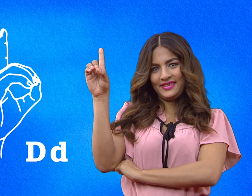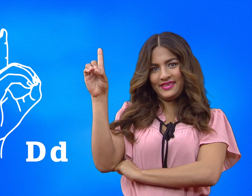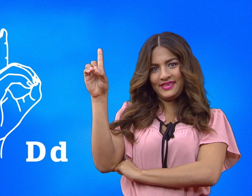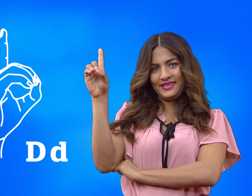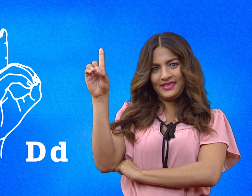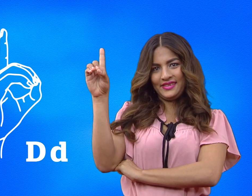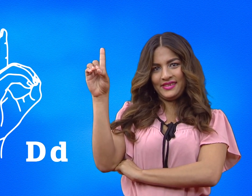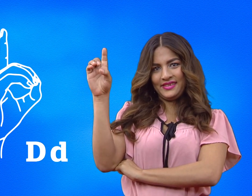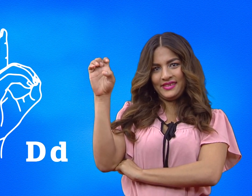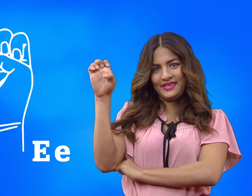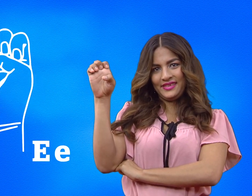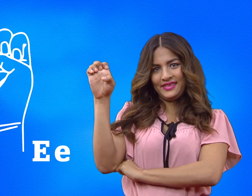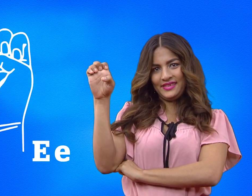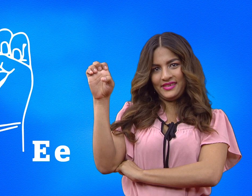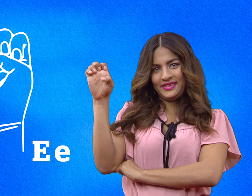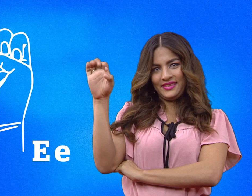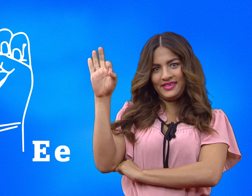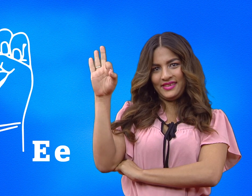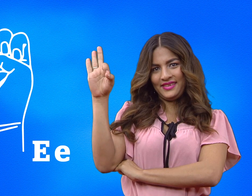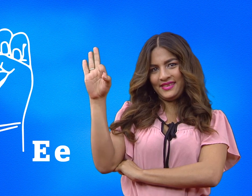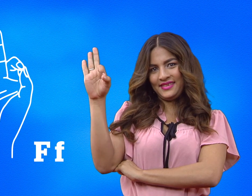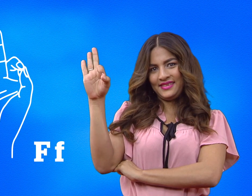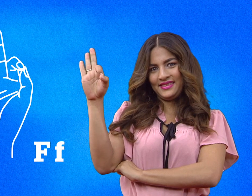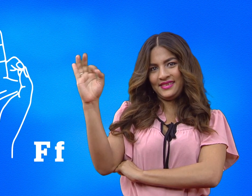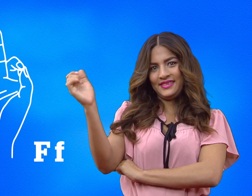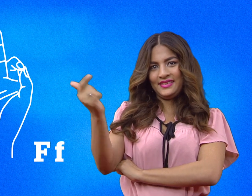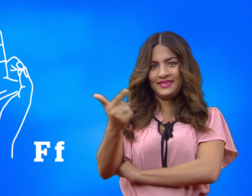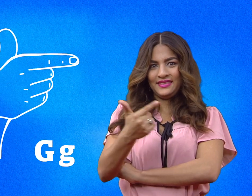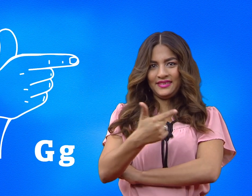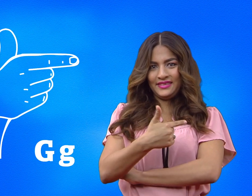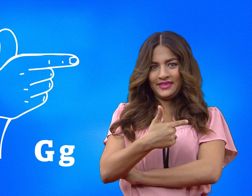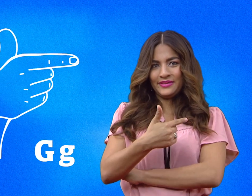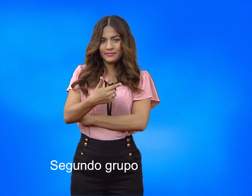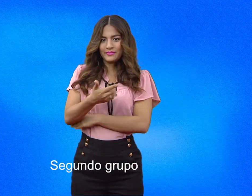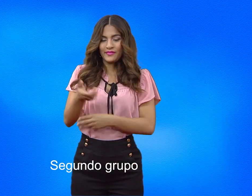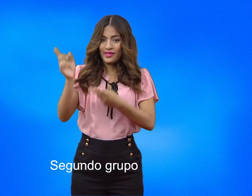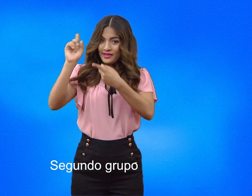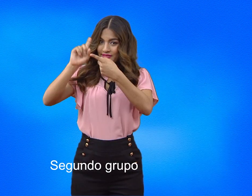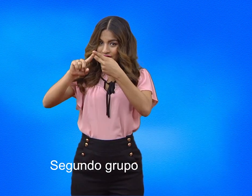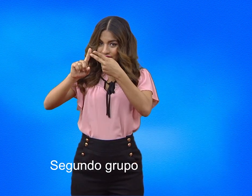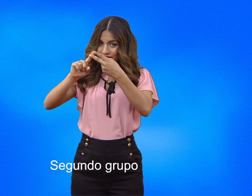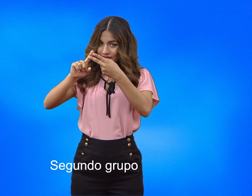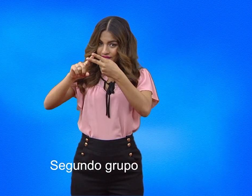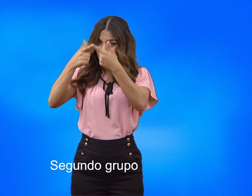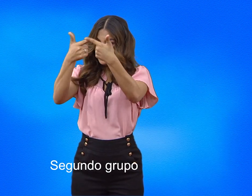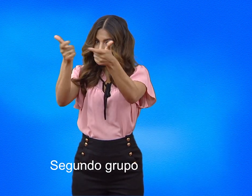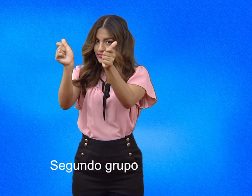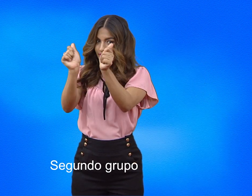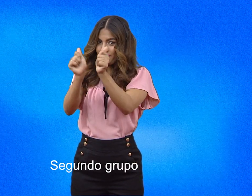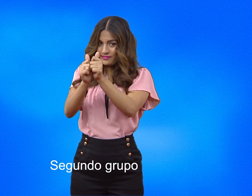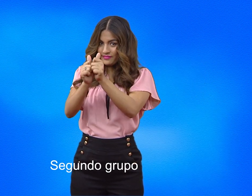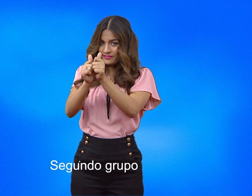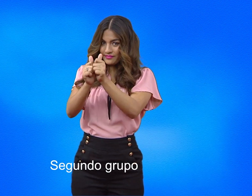D, E, F, G. Segundo grupo.